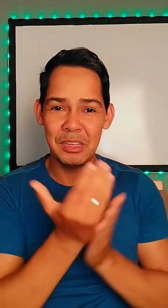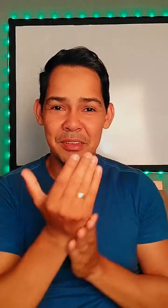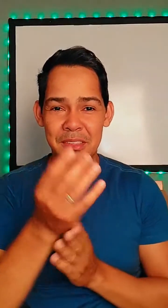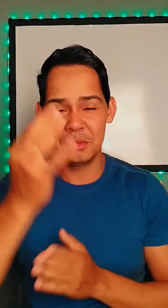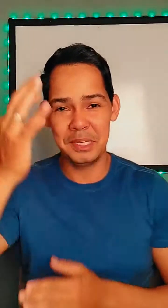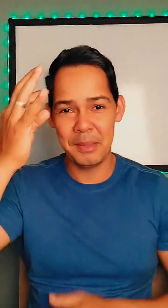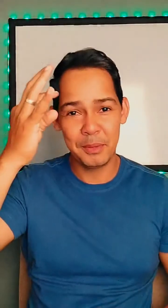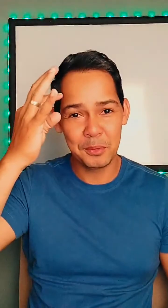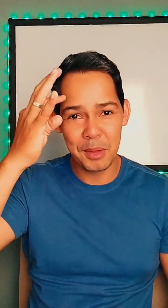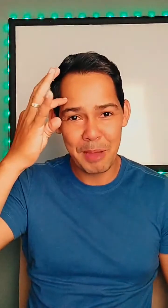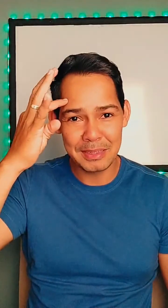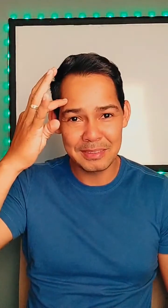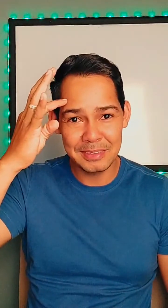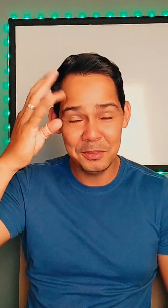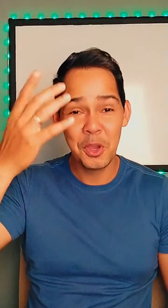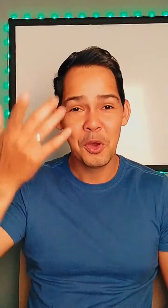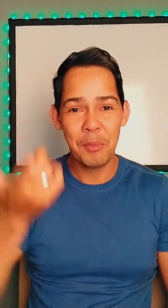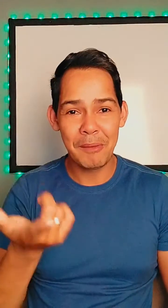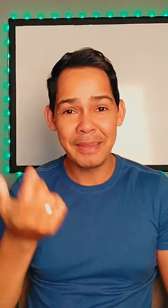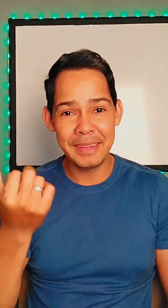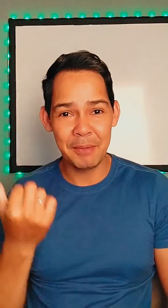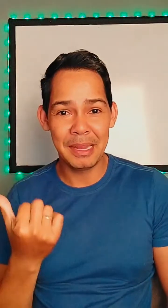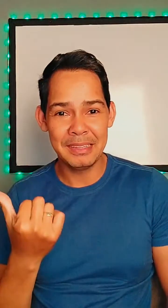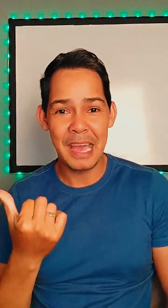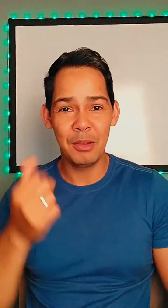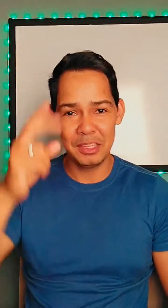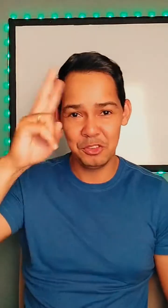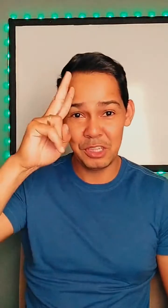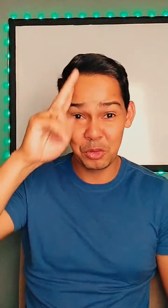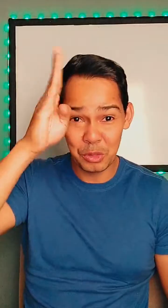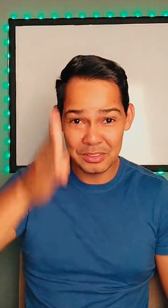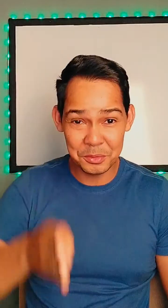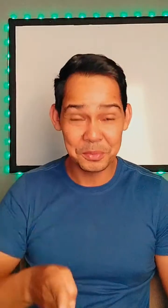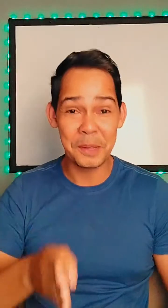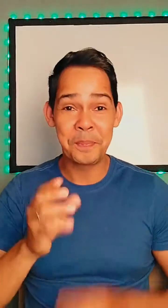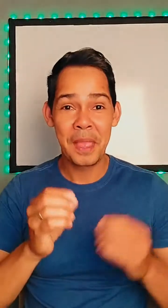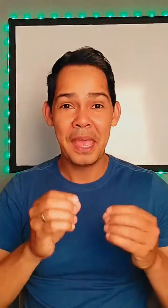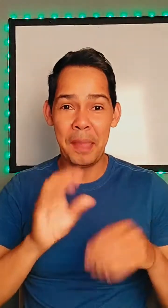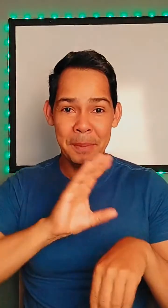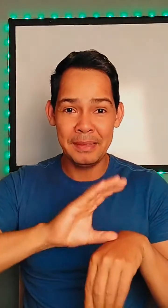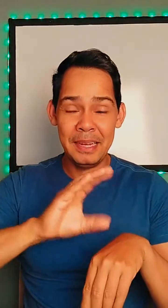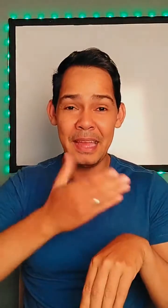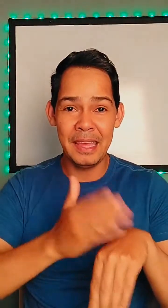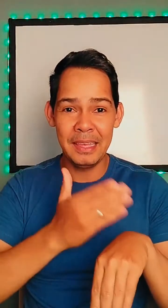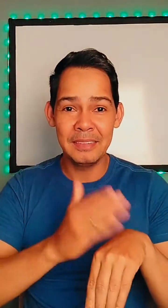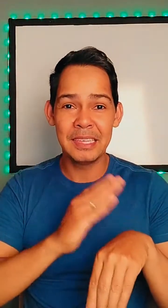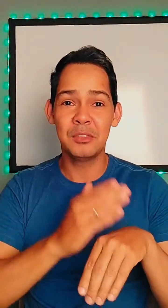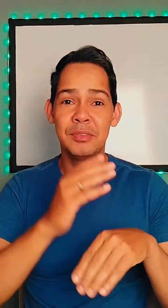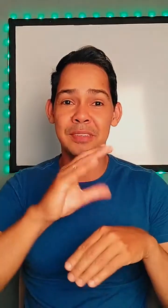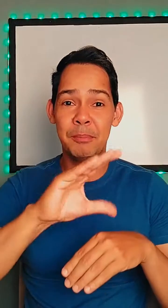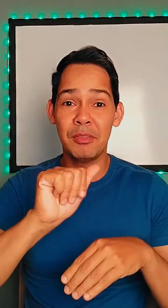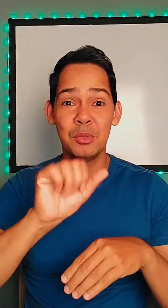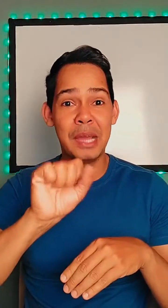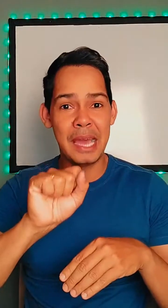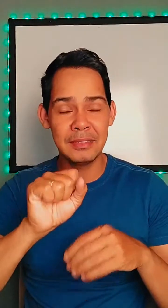fazendo um treinamento uma quarta sim, uma quarta não. Além da aula que a gente tem toda segunda. Para treinar eles, que eles vão fazer a prova do CAS.